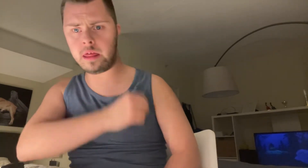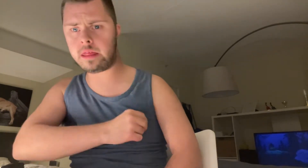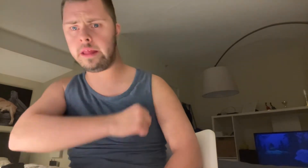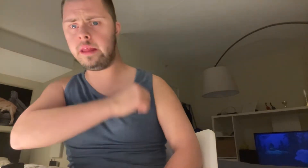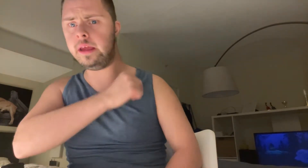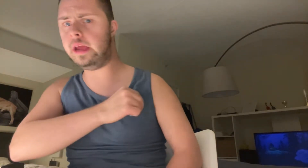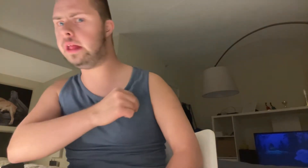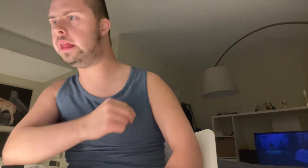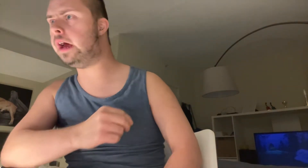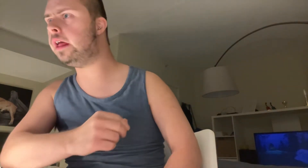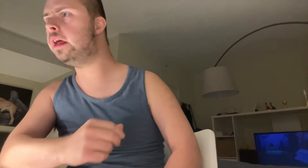Artisten heter